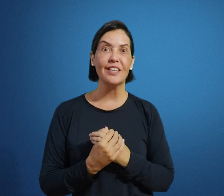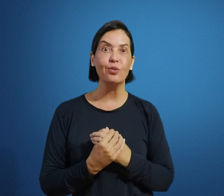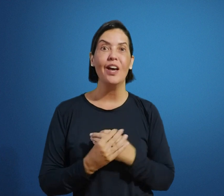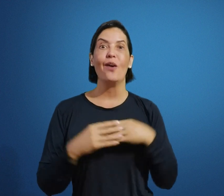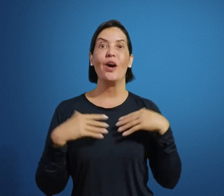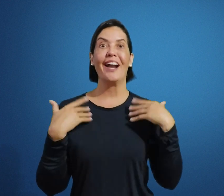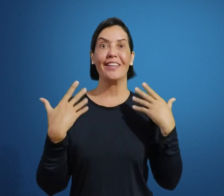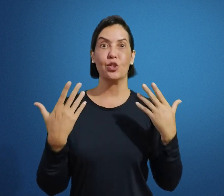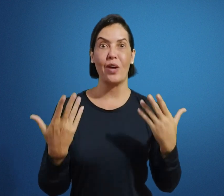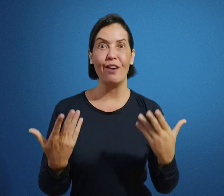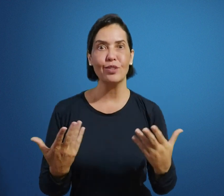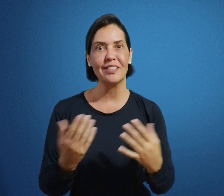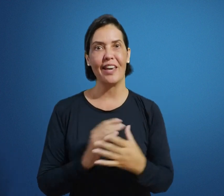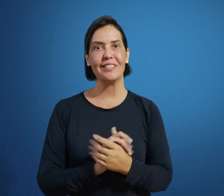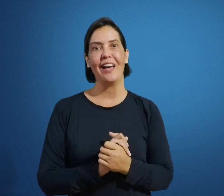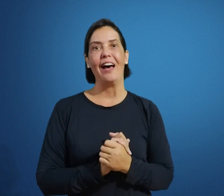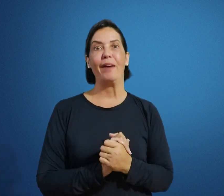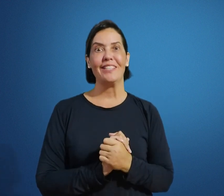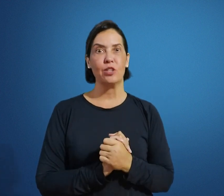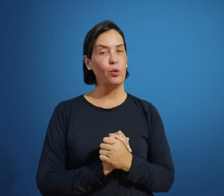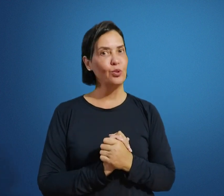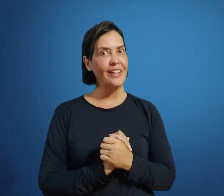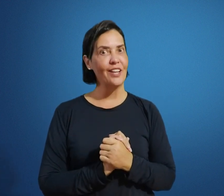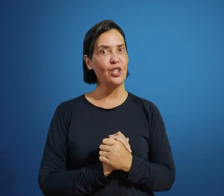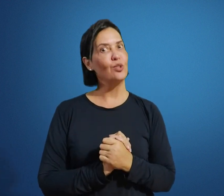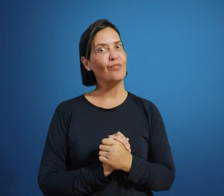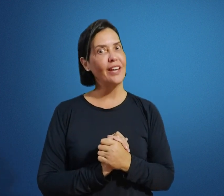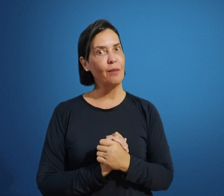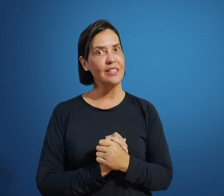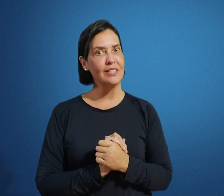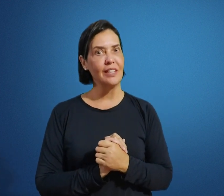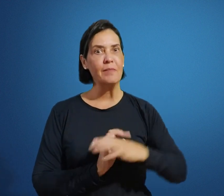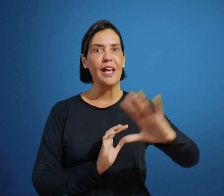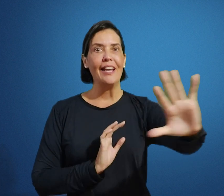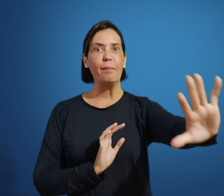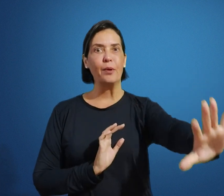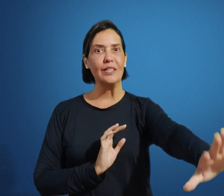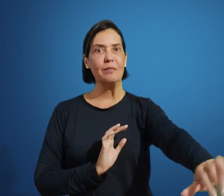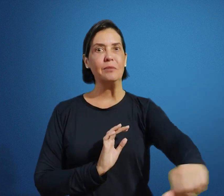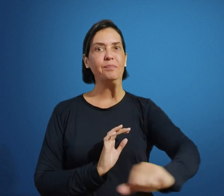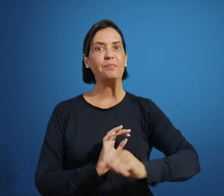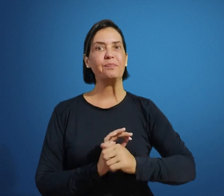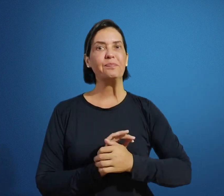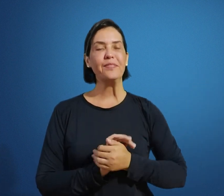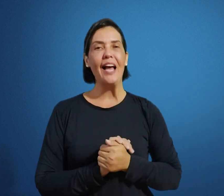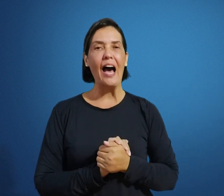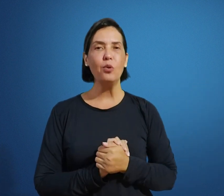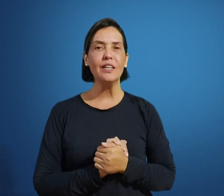fazendo. Eu agradeço a vocês a mais essa oportunidade e nos veremos assim na próxima aula que